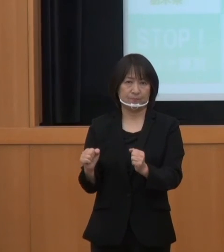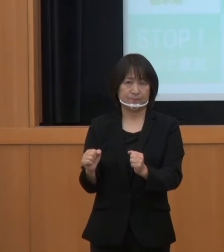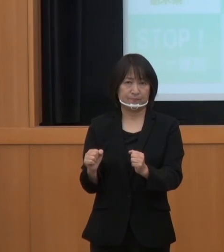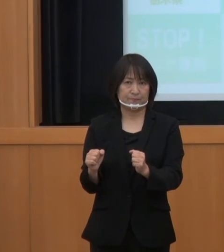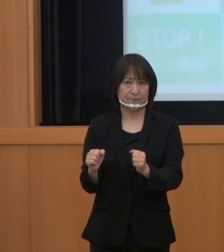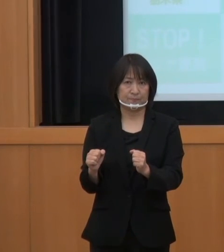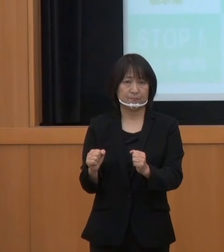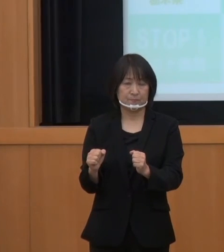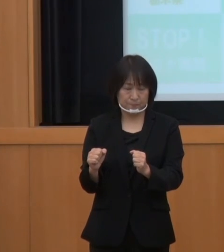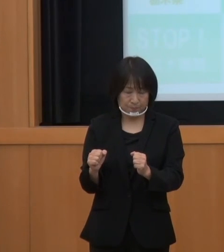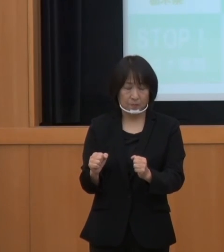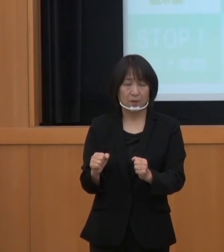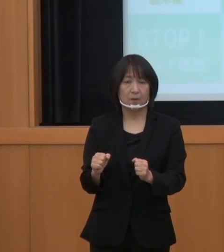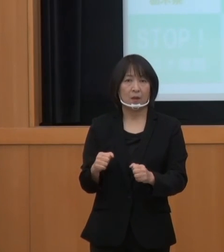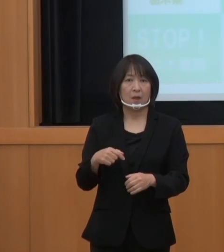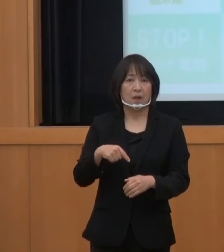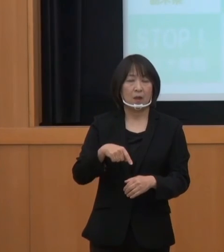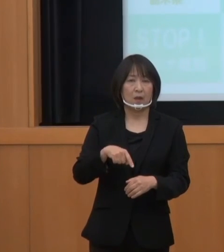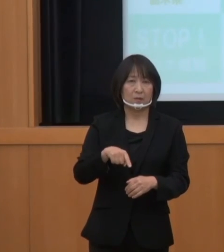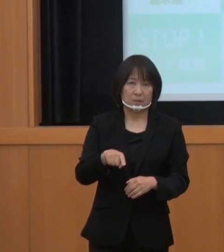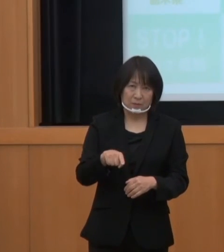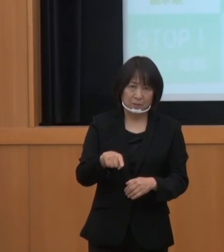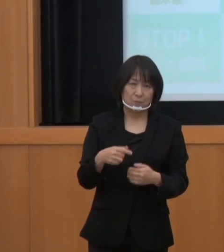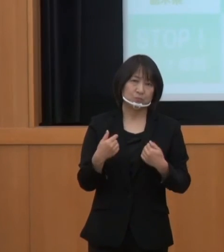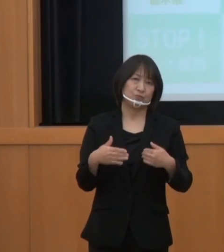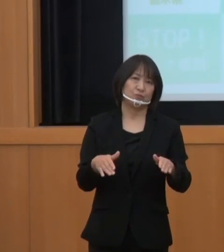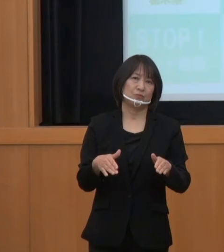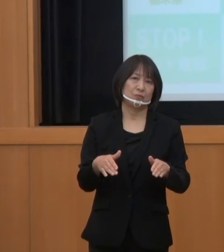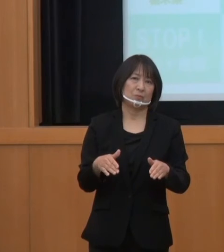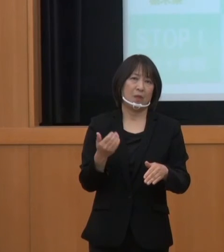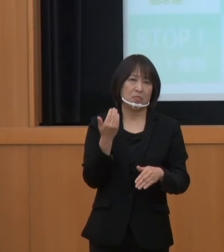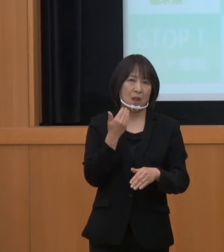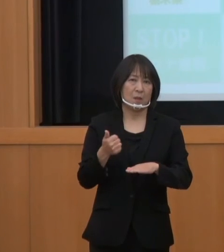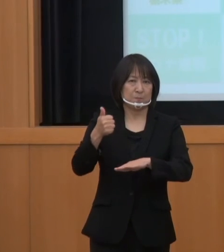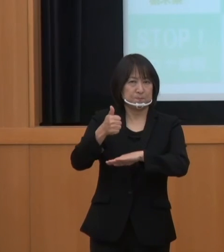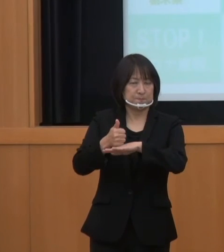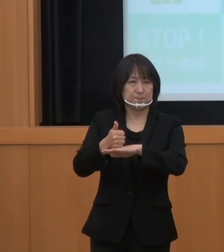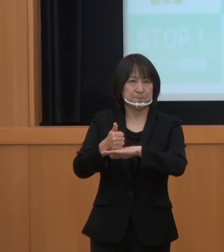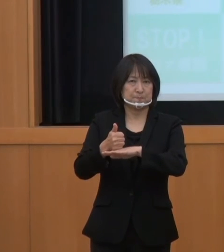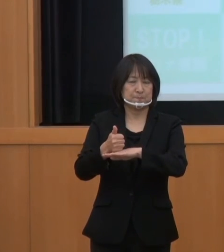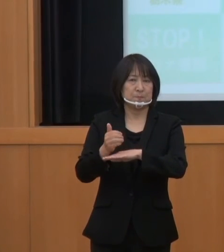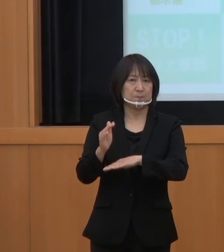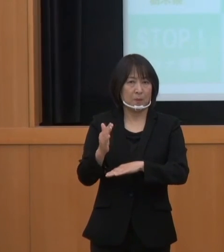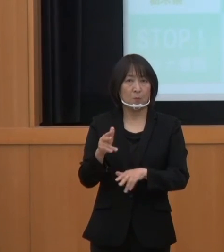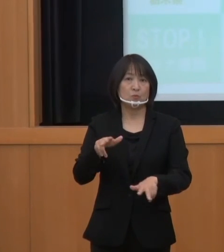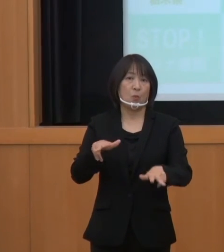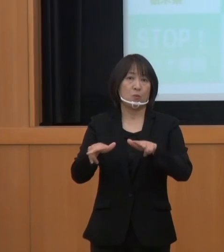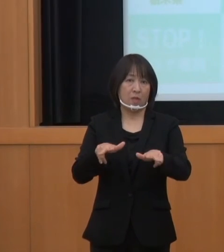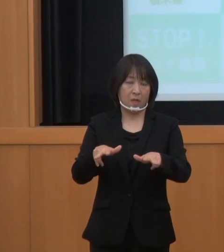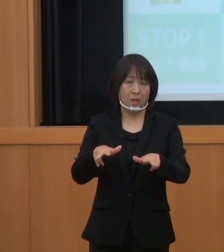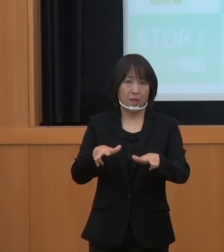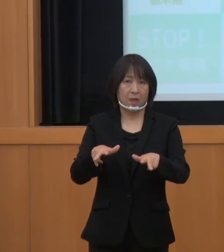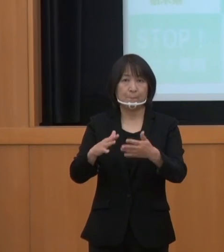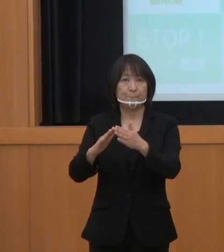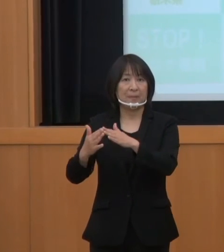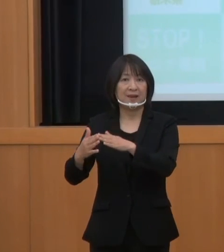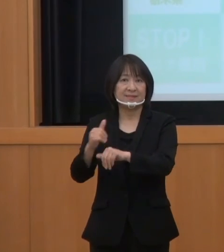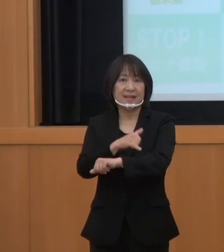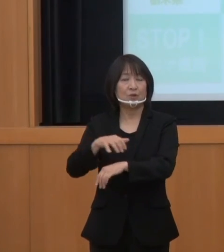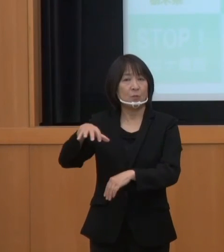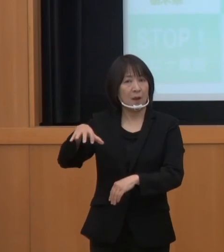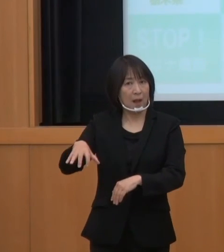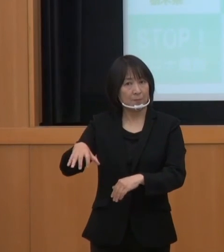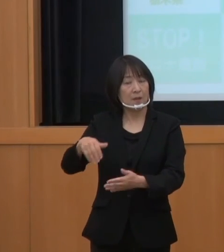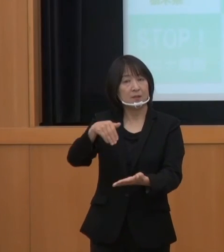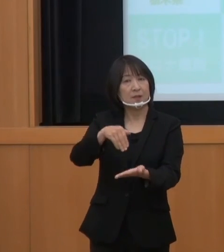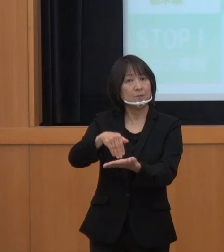なぜならば行かなくても誰が市長になっても行政が市役所があるいは町役場が最低